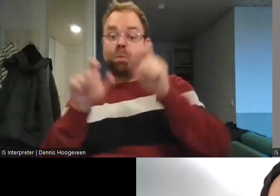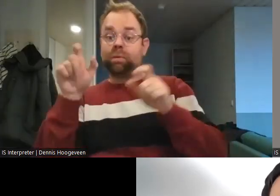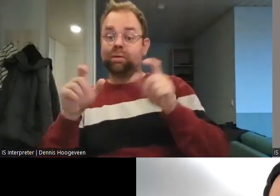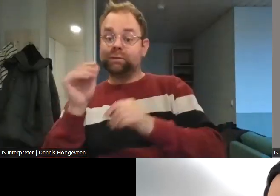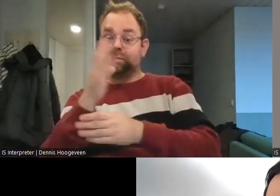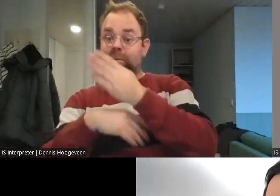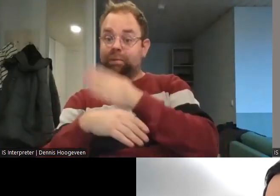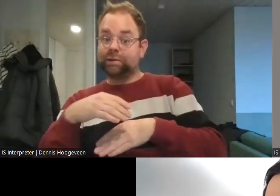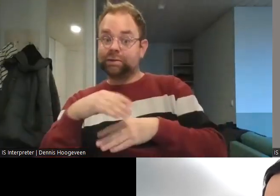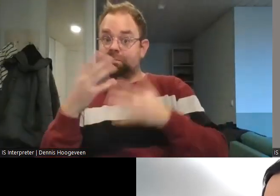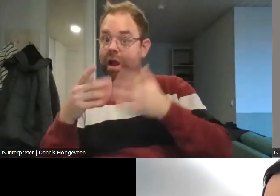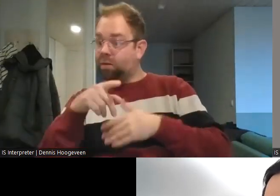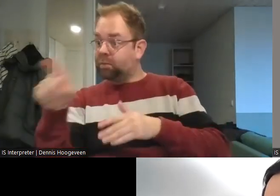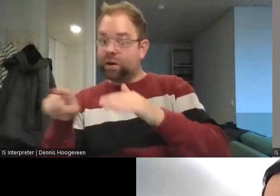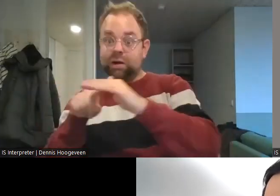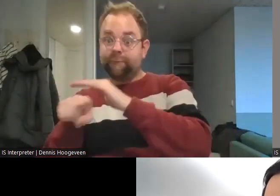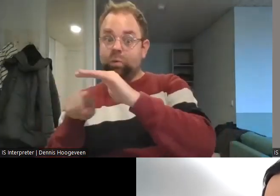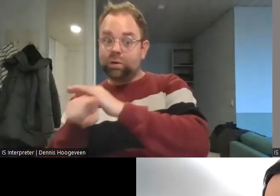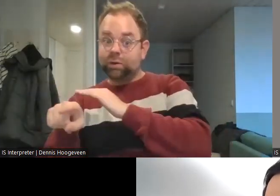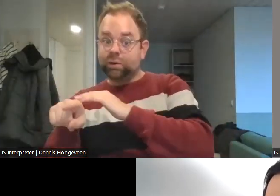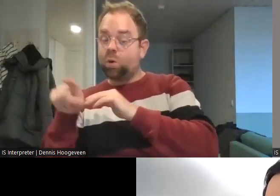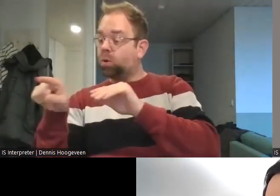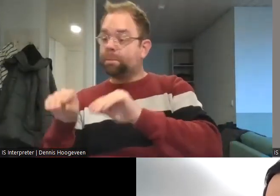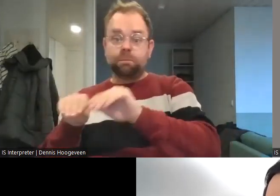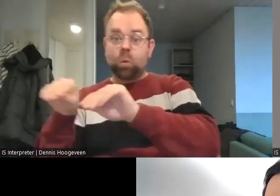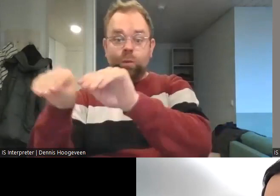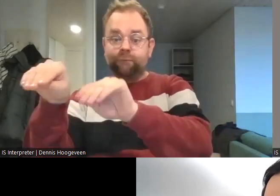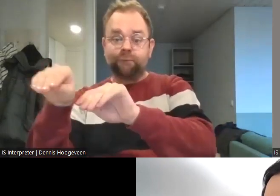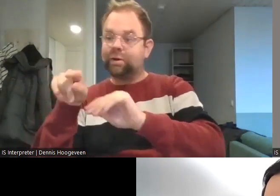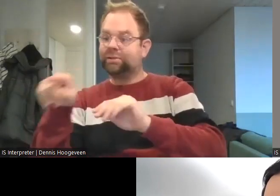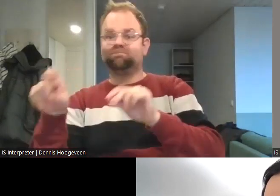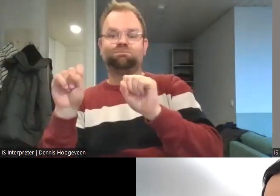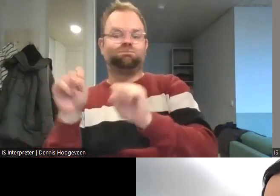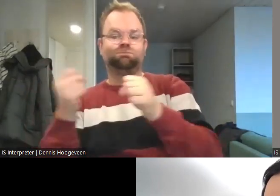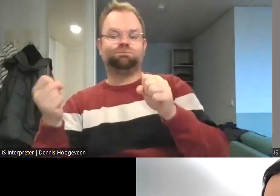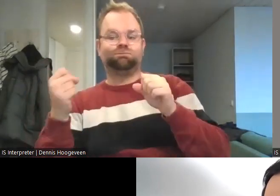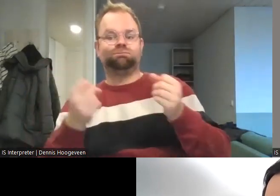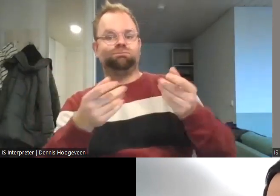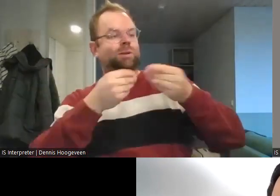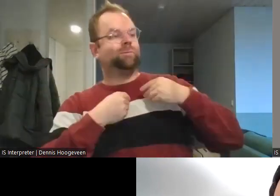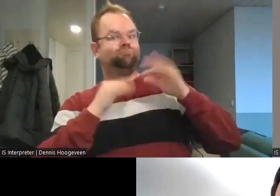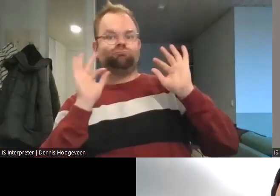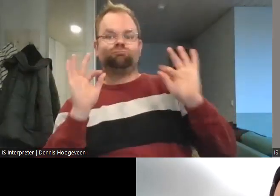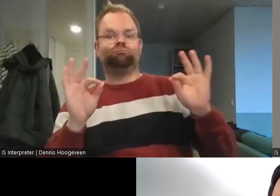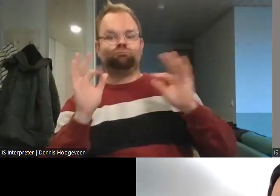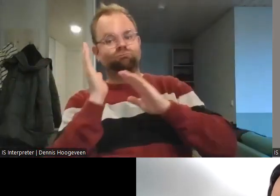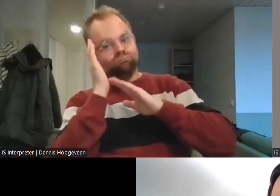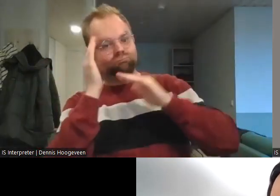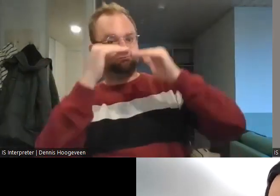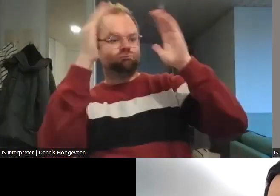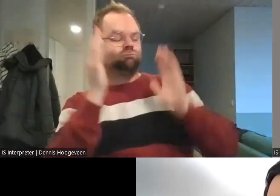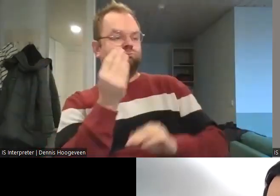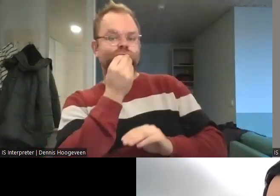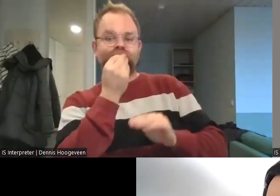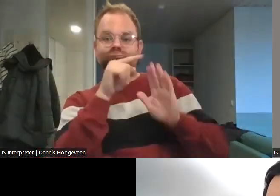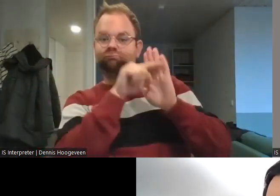qui n'ont pas accès à des conditions de vie dignes. Aussi, le bien-être pour les